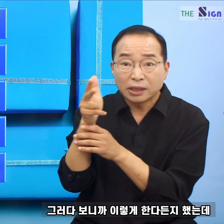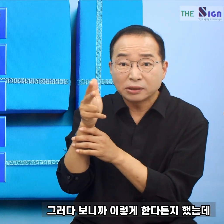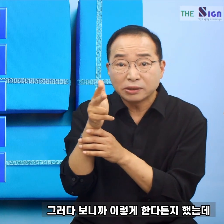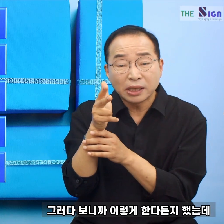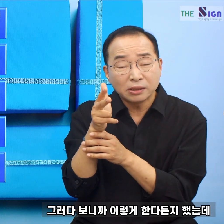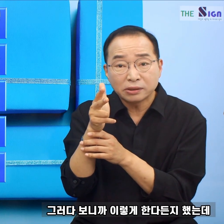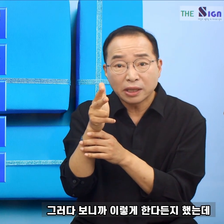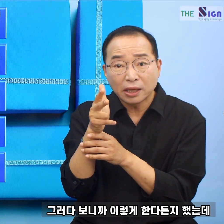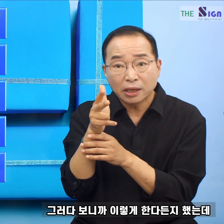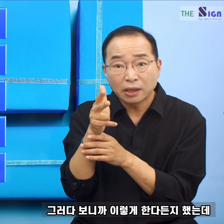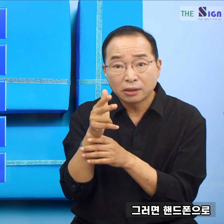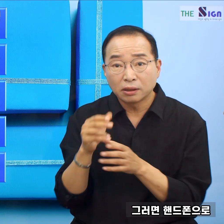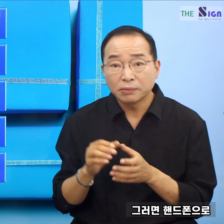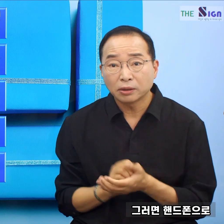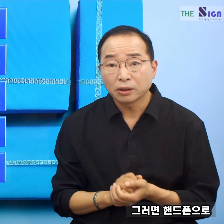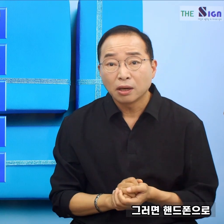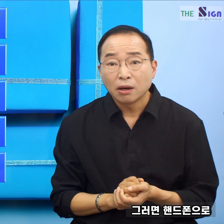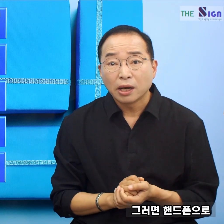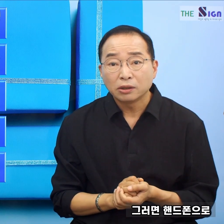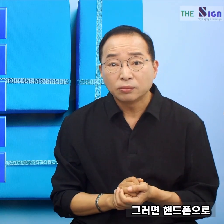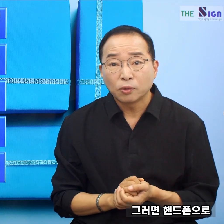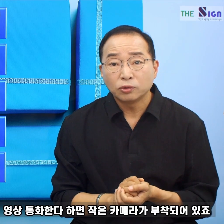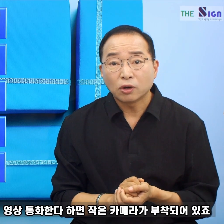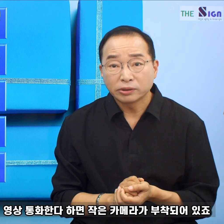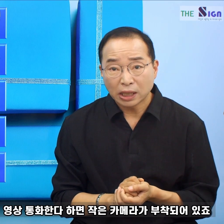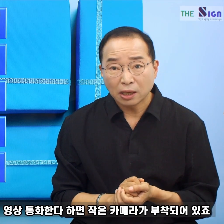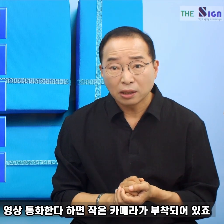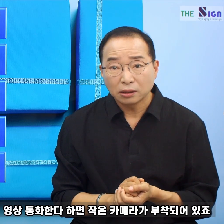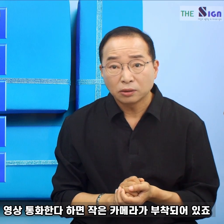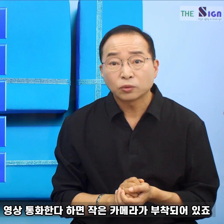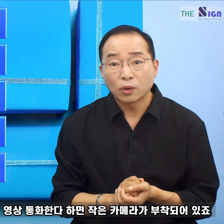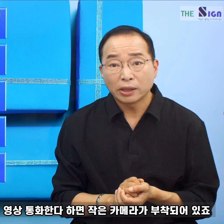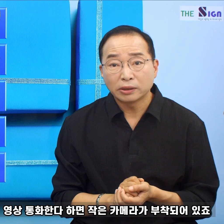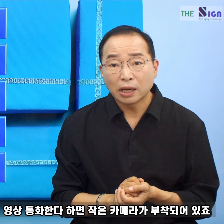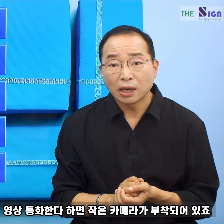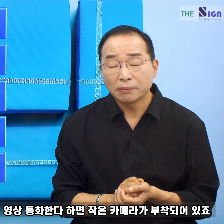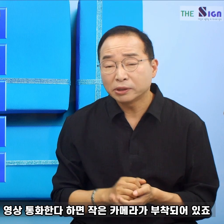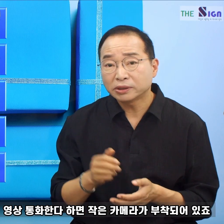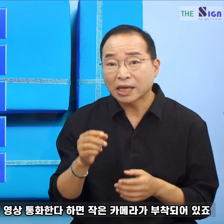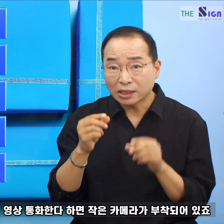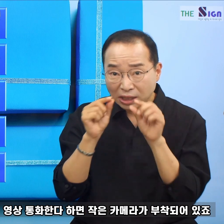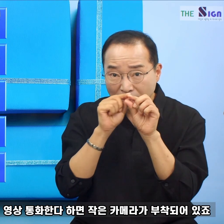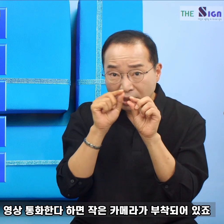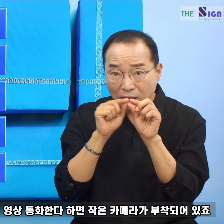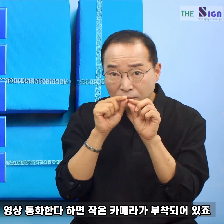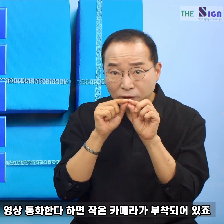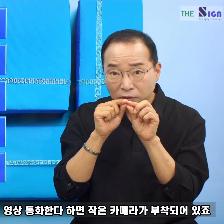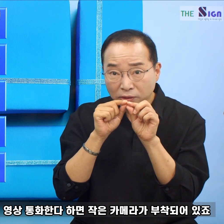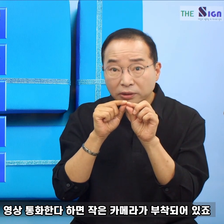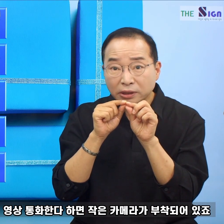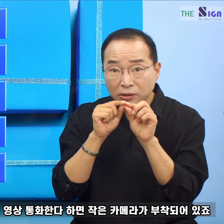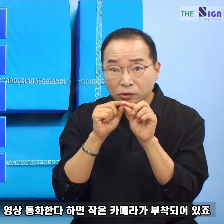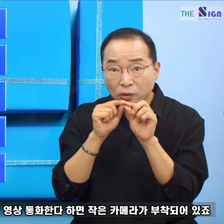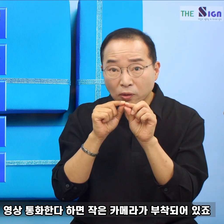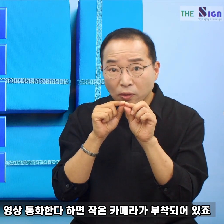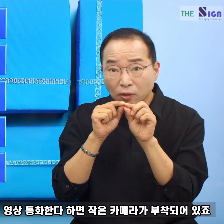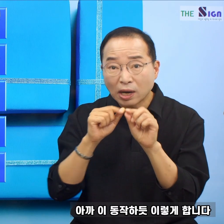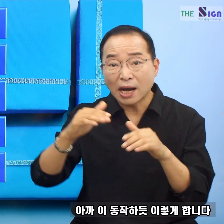한다든지 했는데, 그러면 핸드폰으로 영상 통화한다 하면 작은 카메라가 됐죠? 아까